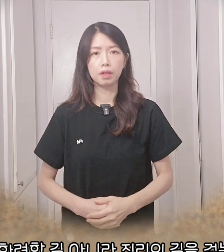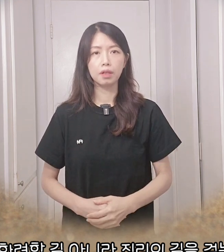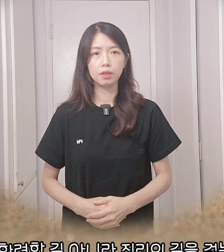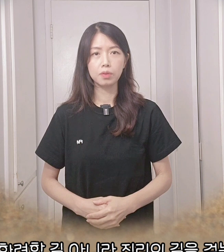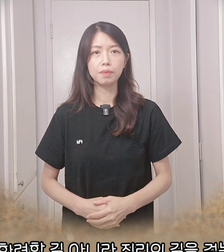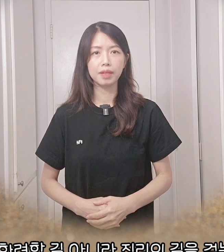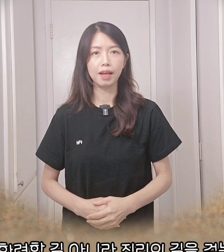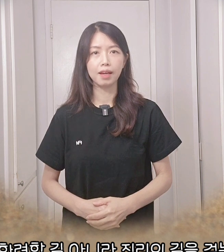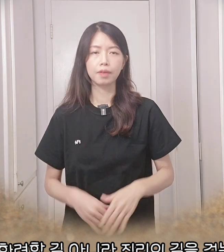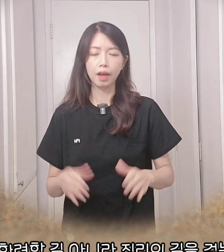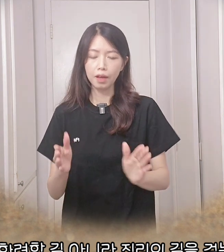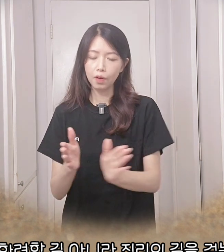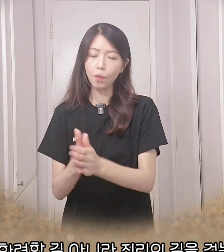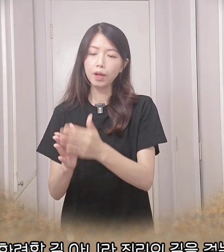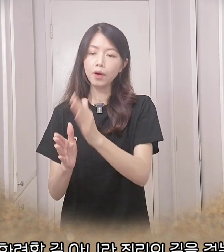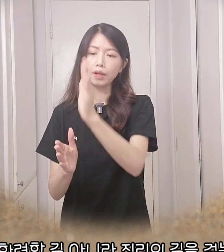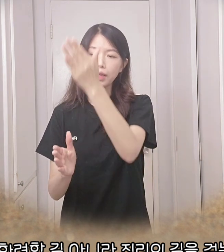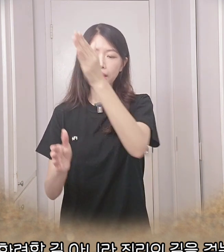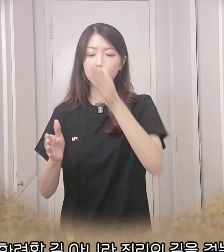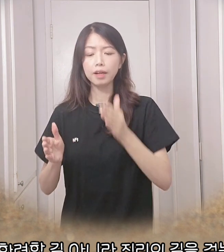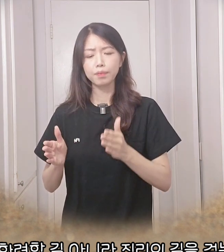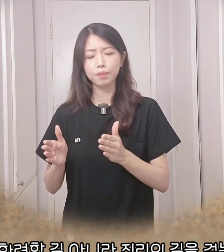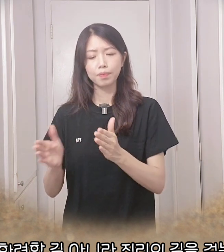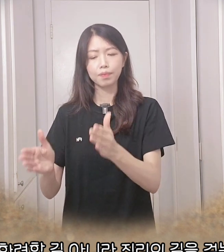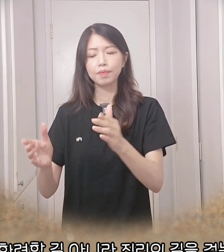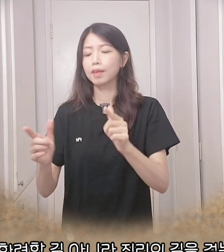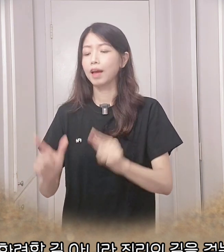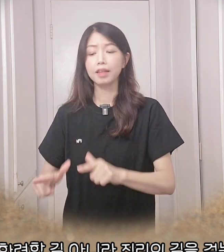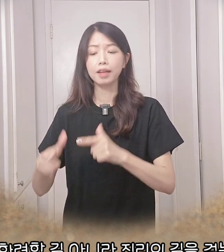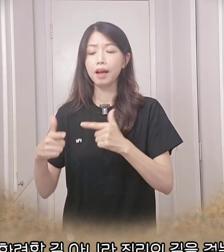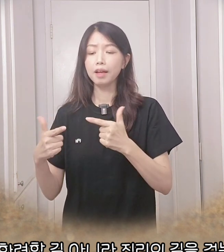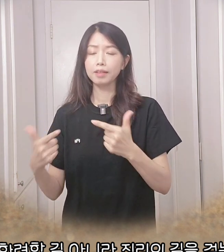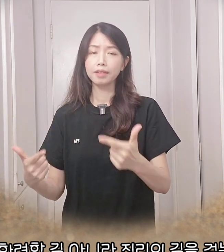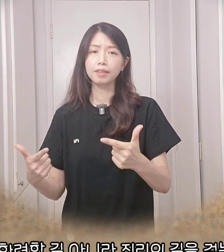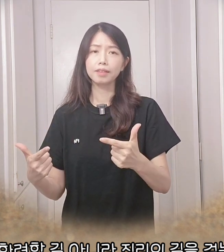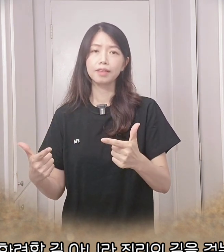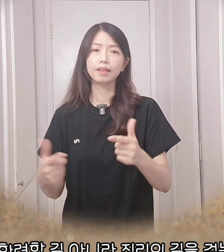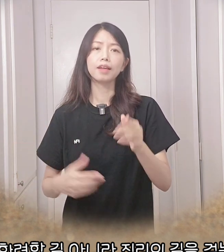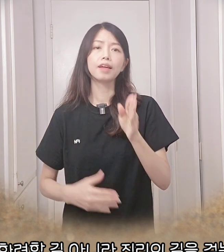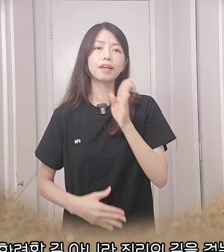하시면 좋습니다. 화려한 길 아니라